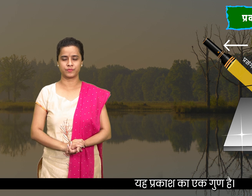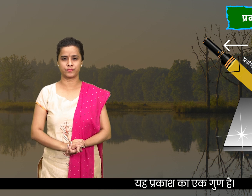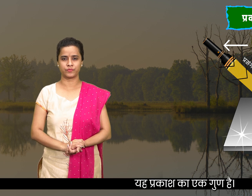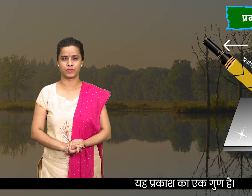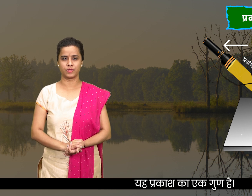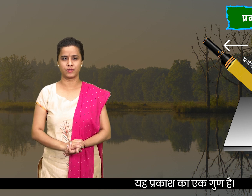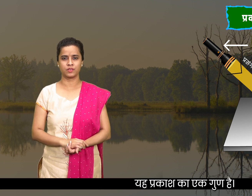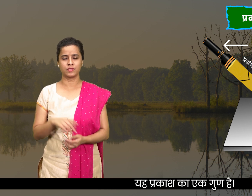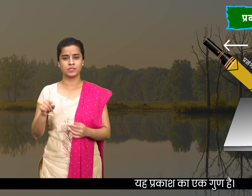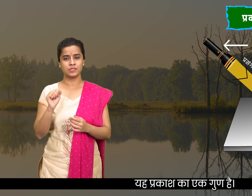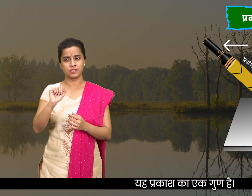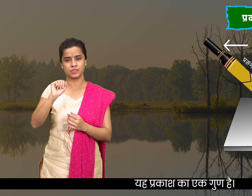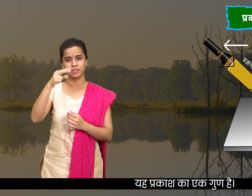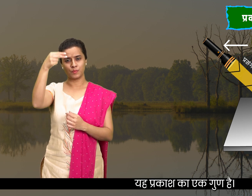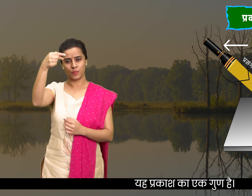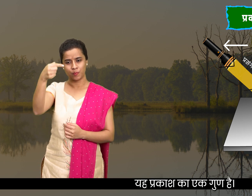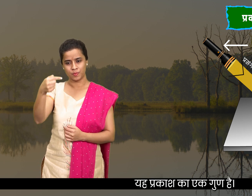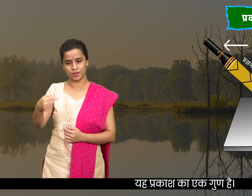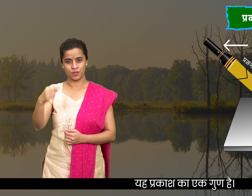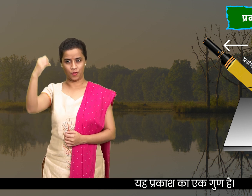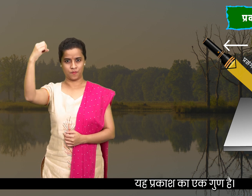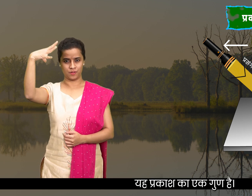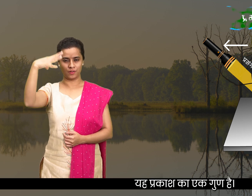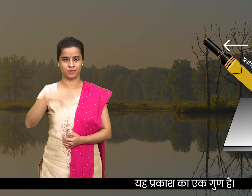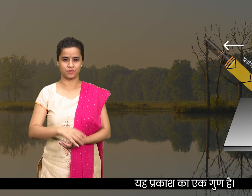यह प्रकाश का एक गुण है।